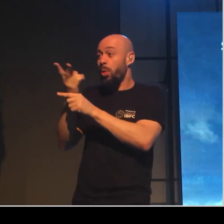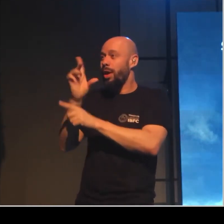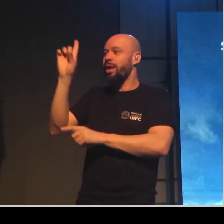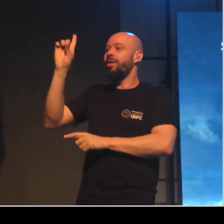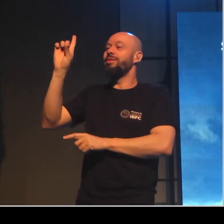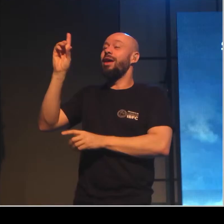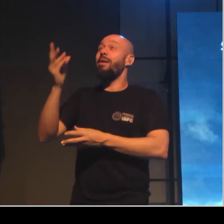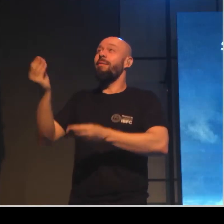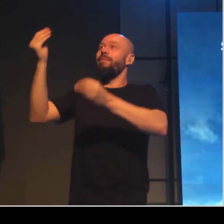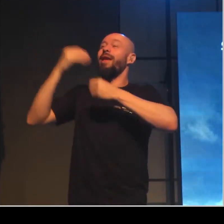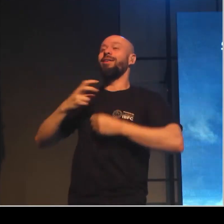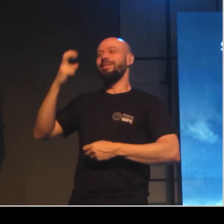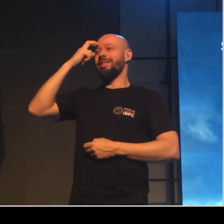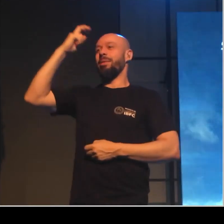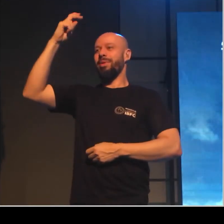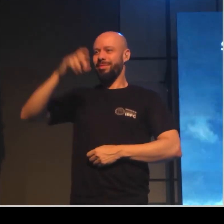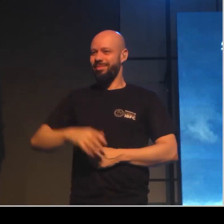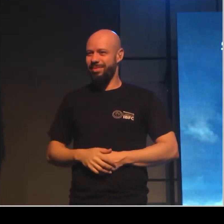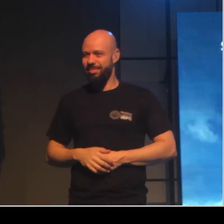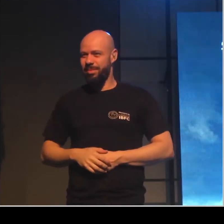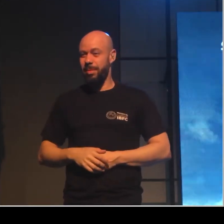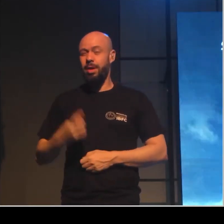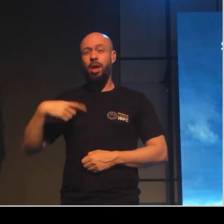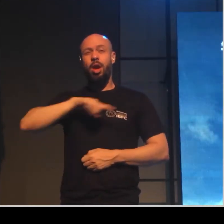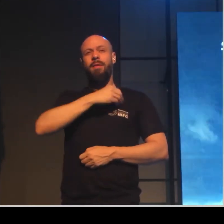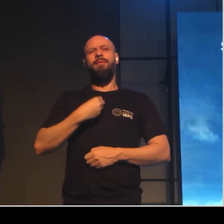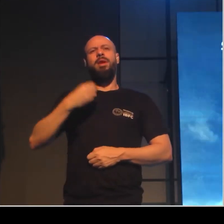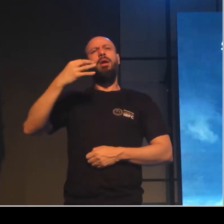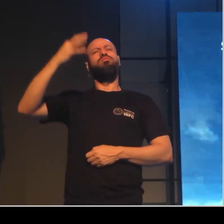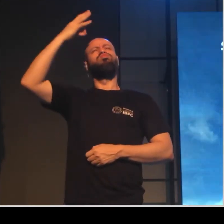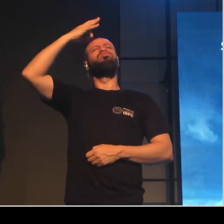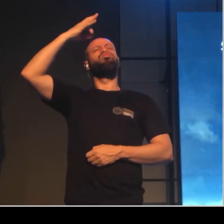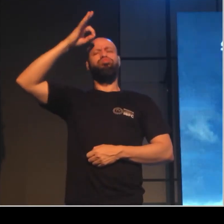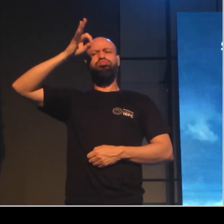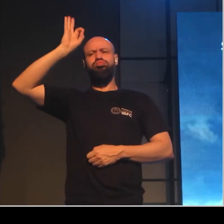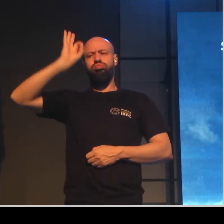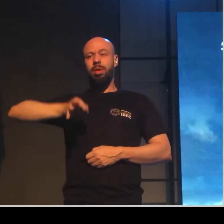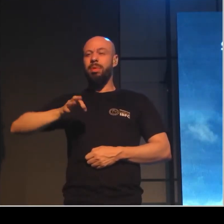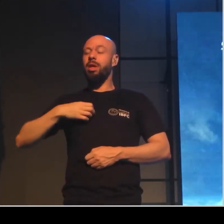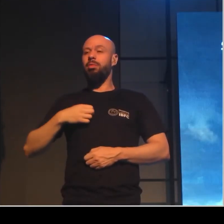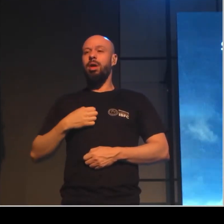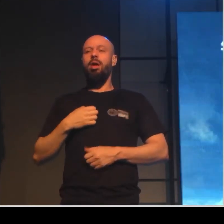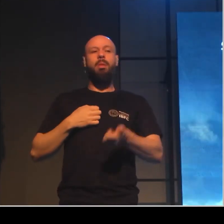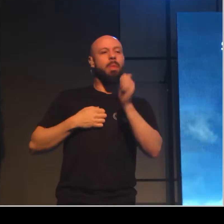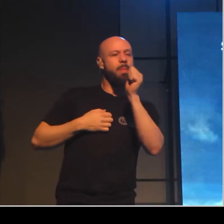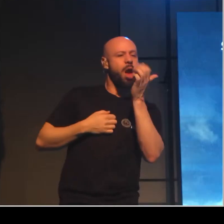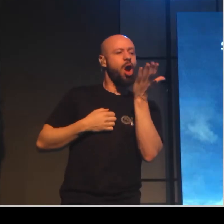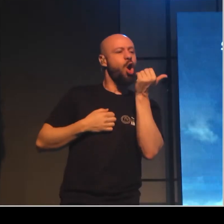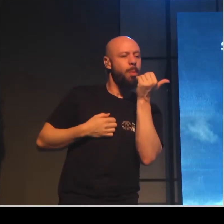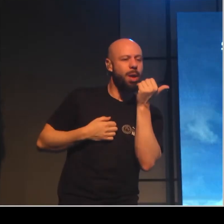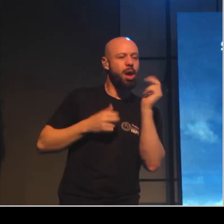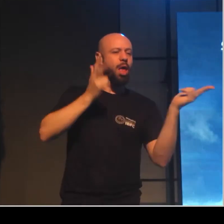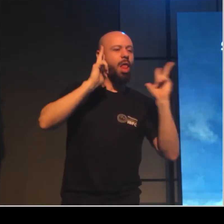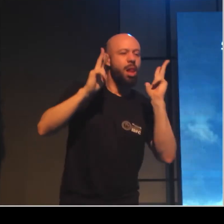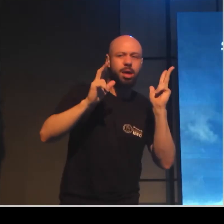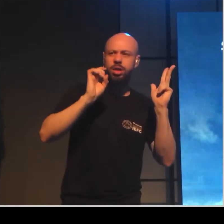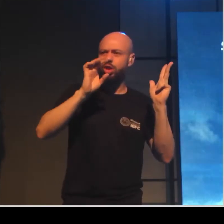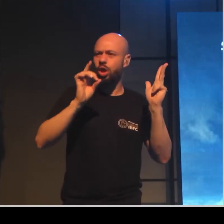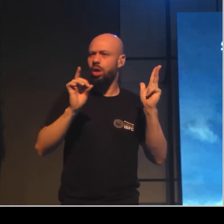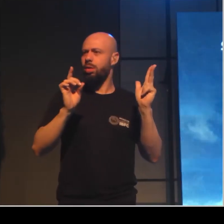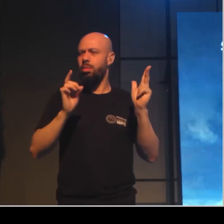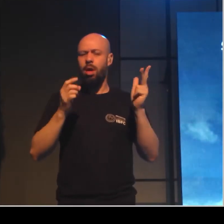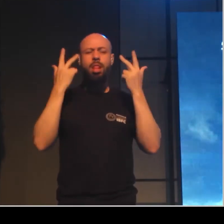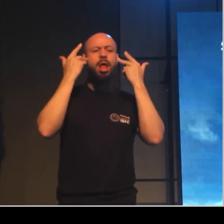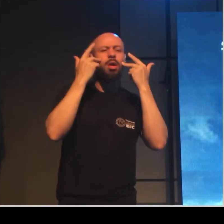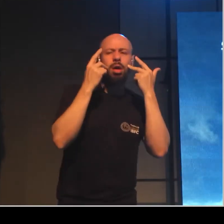perspectiva espiritual. Que a sua vida não é só trabalhar, comer, beber, dormir, se divertir. Que você não vive apenas para